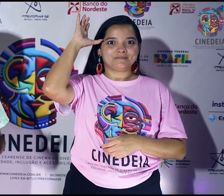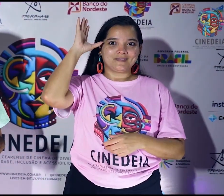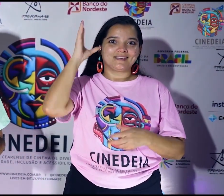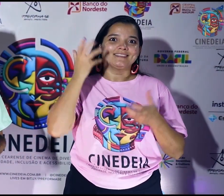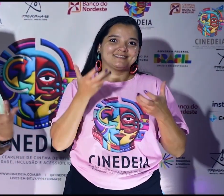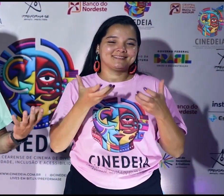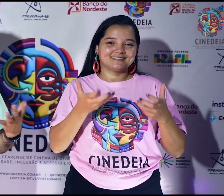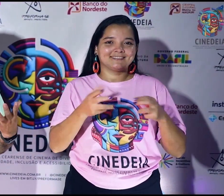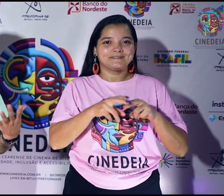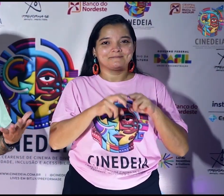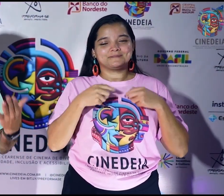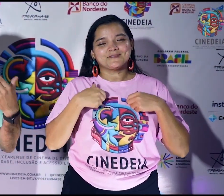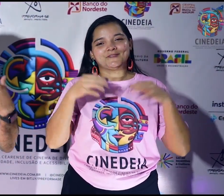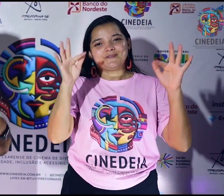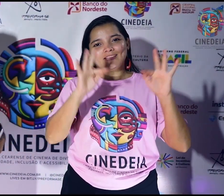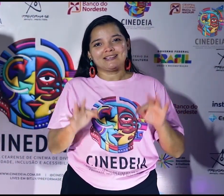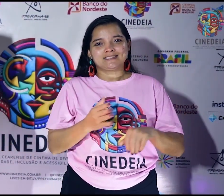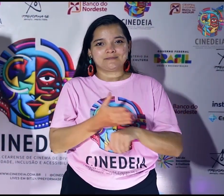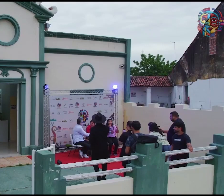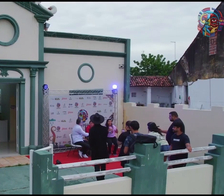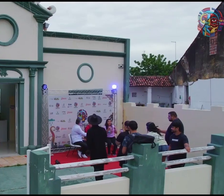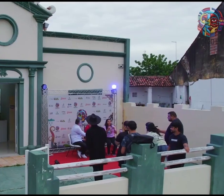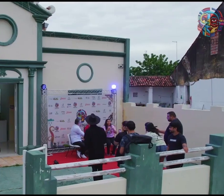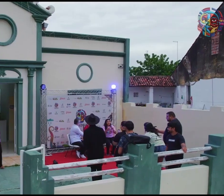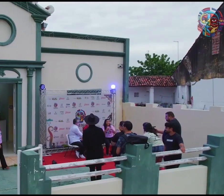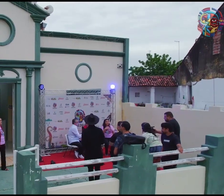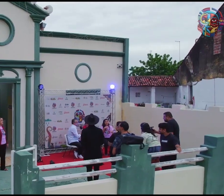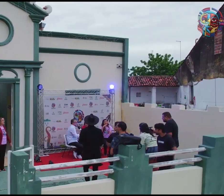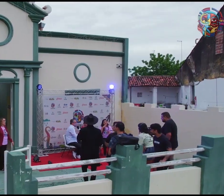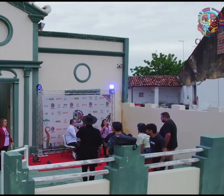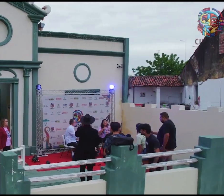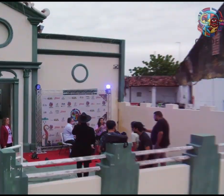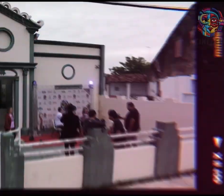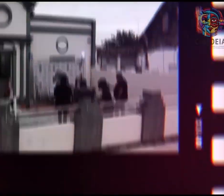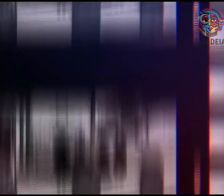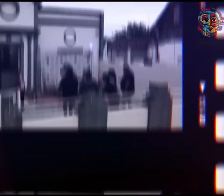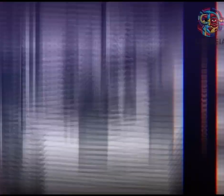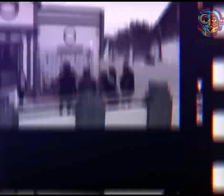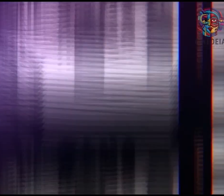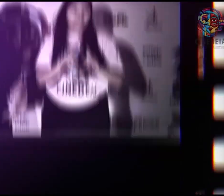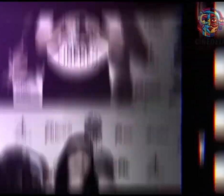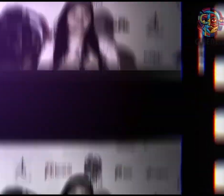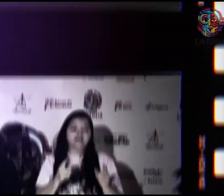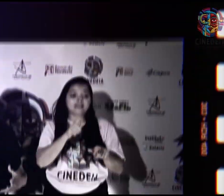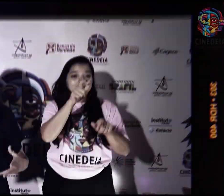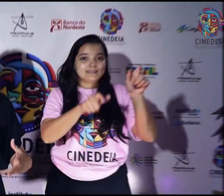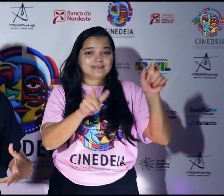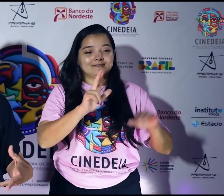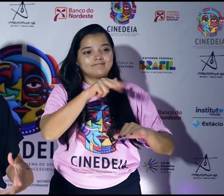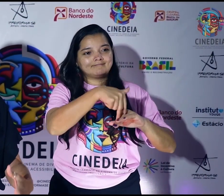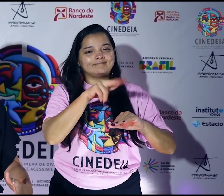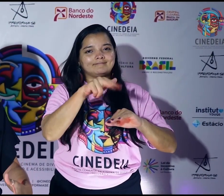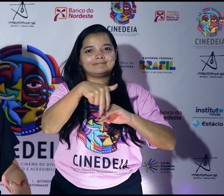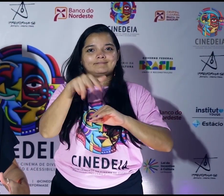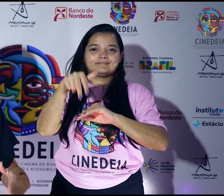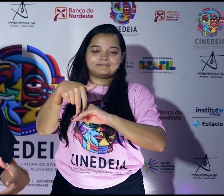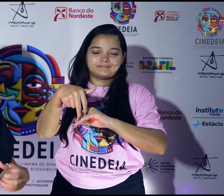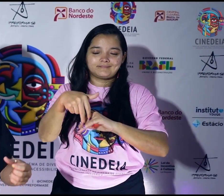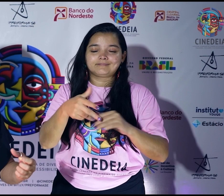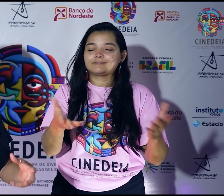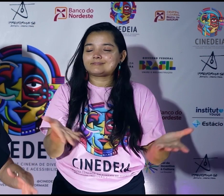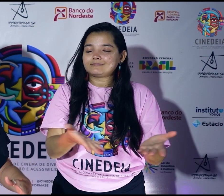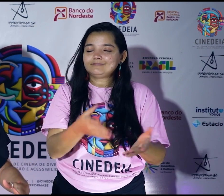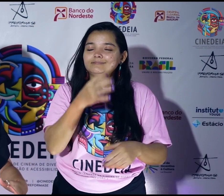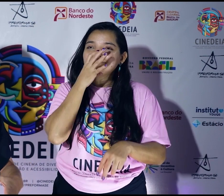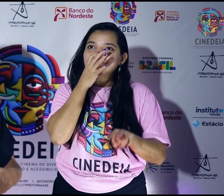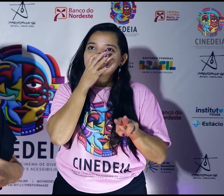dia 21 e 22, porque o CVT NIT, ao final de todo mês, eles fazem a Quinta Cultural, com a colaboração